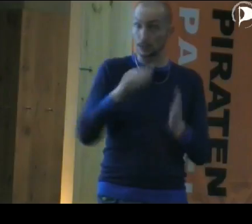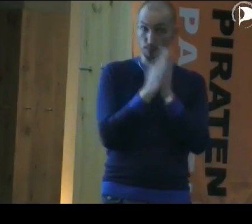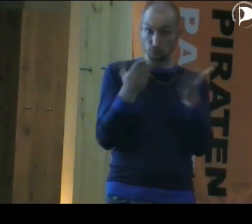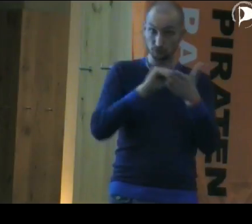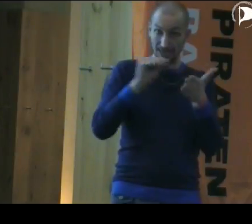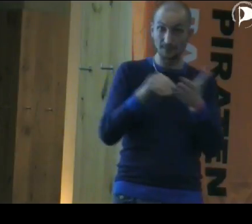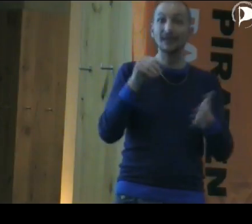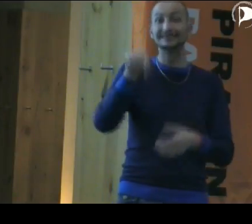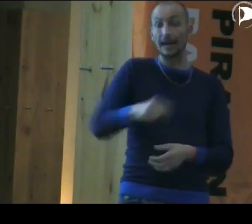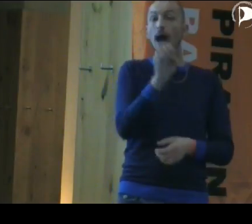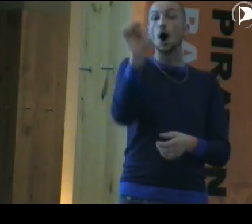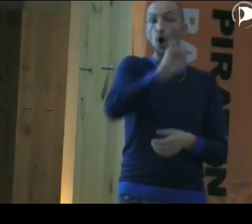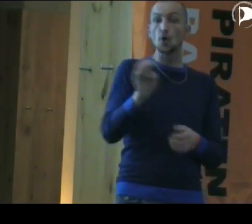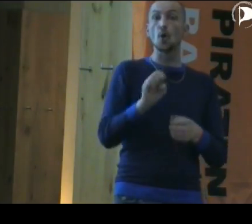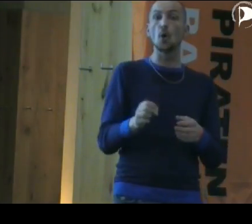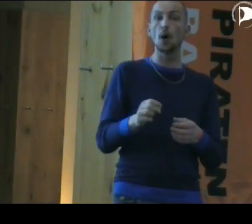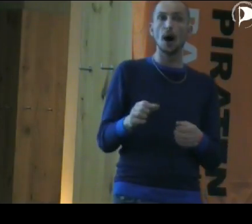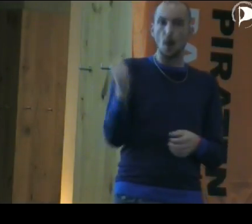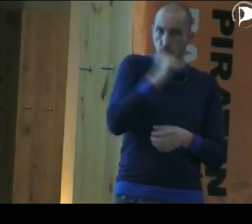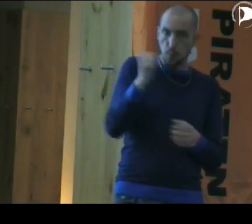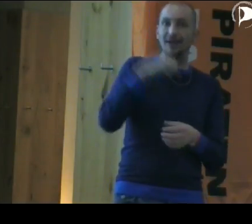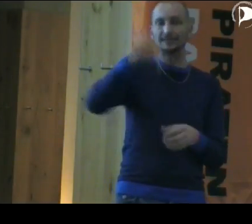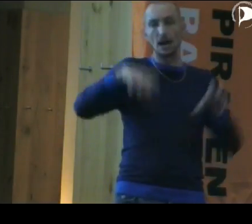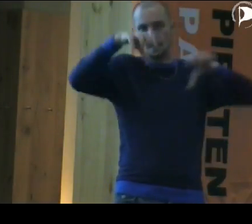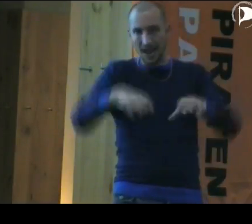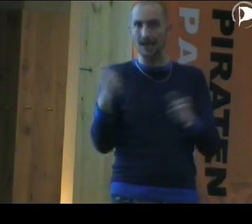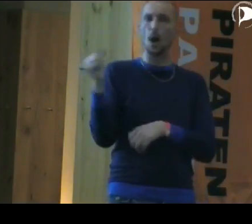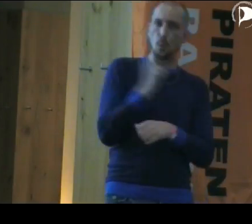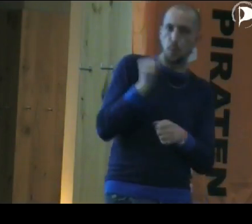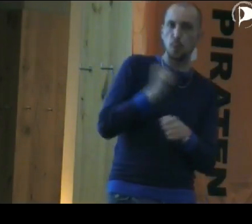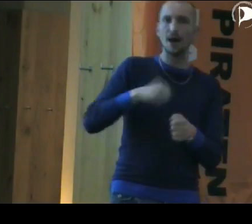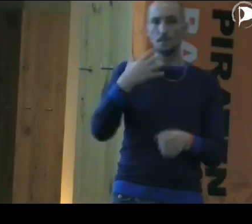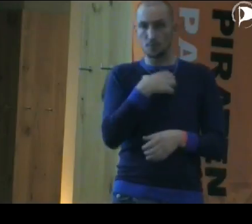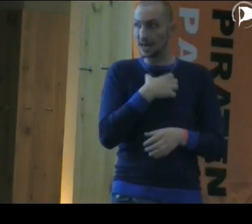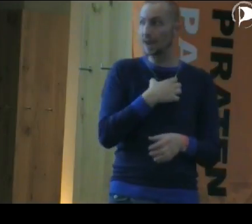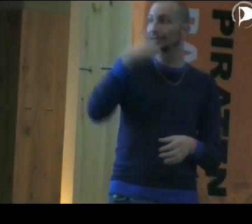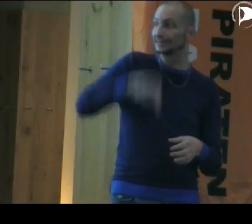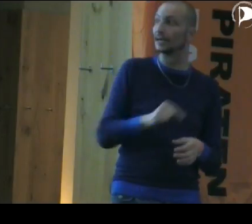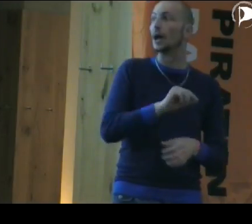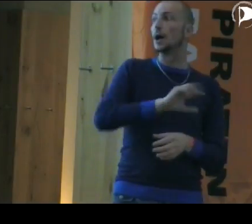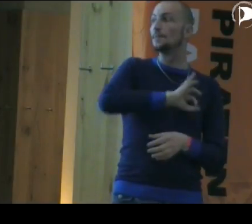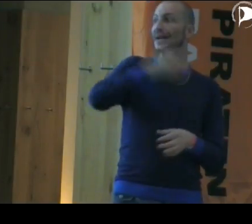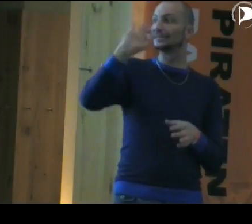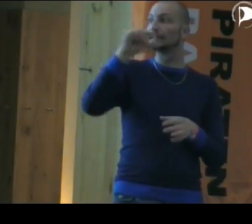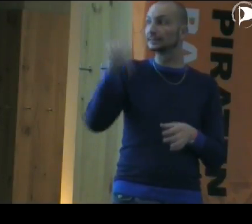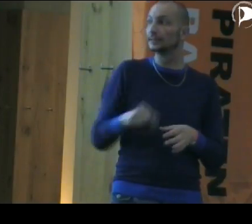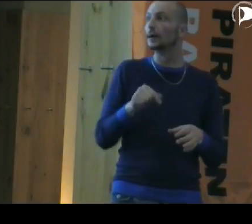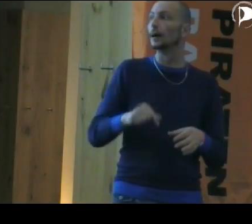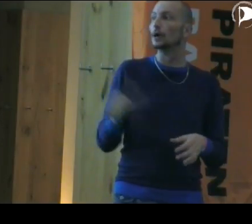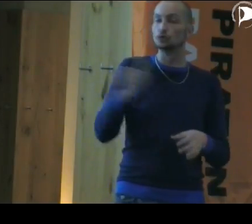überhaupt keine eurokrise gewarnt diese nützlichste der rettungspakete spieler und besten macht uns